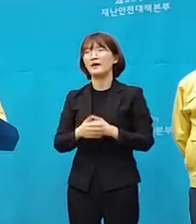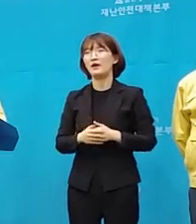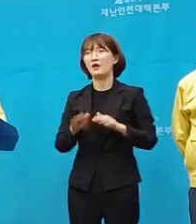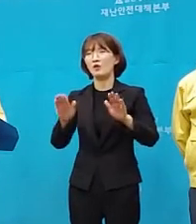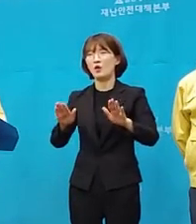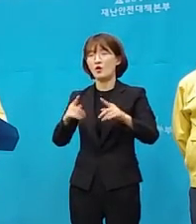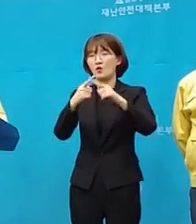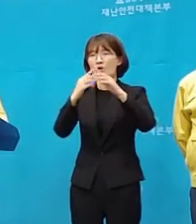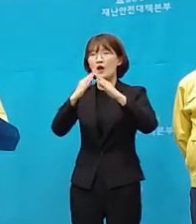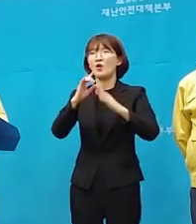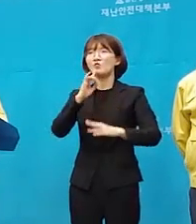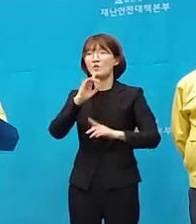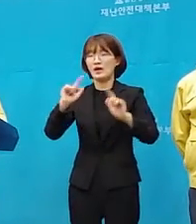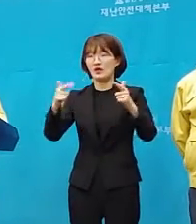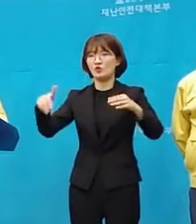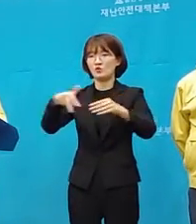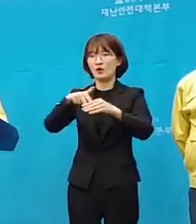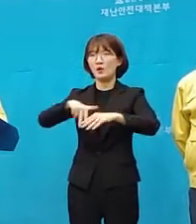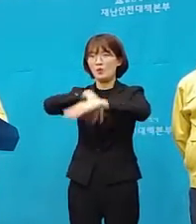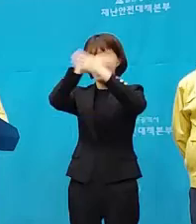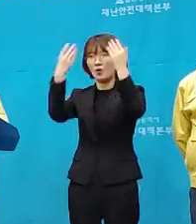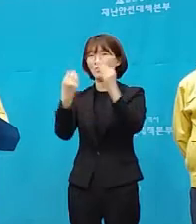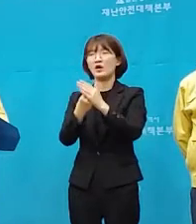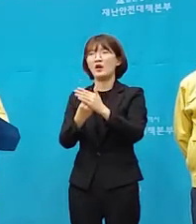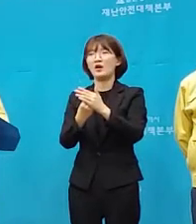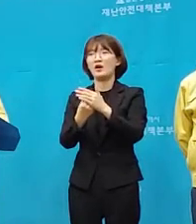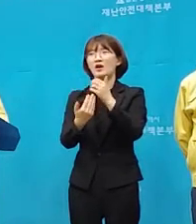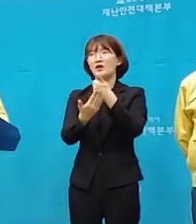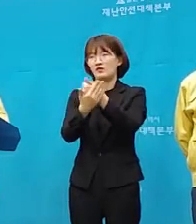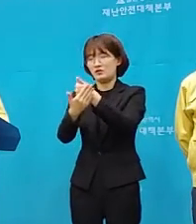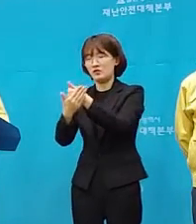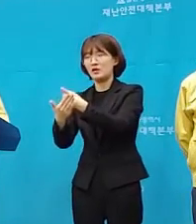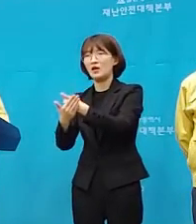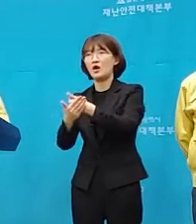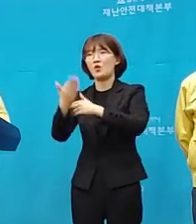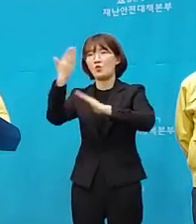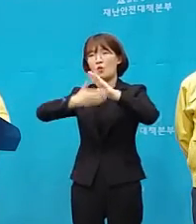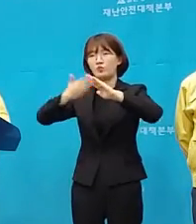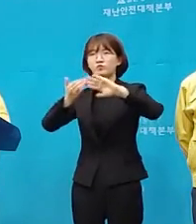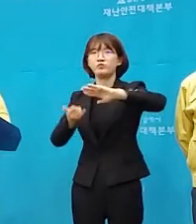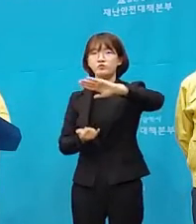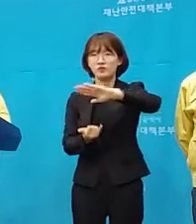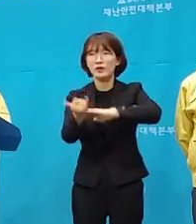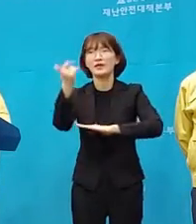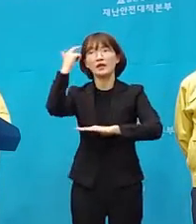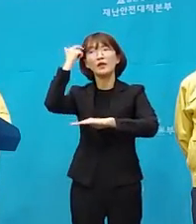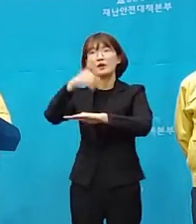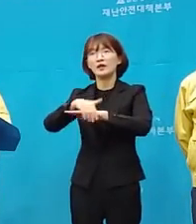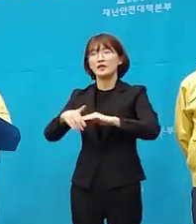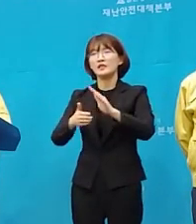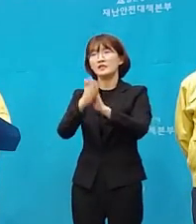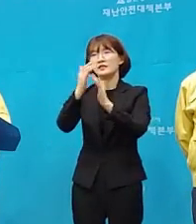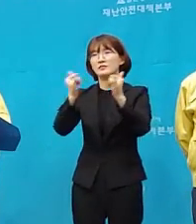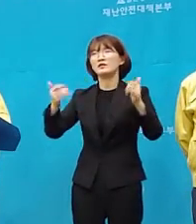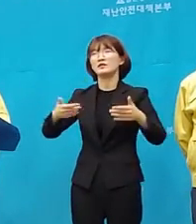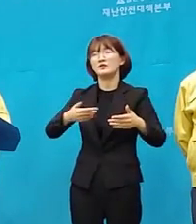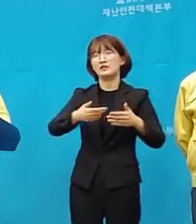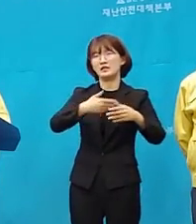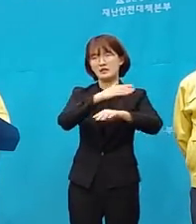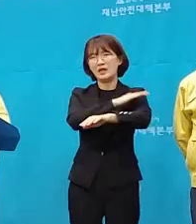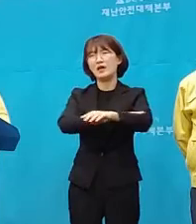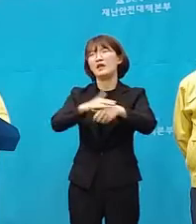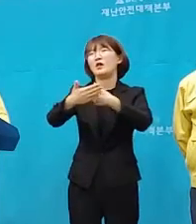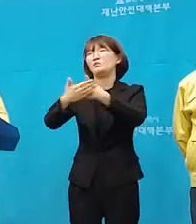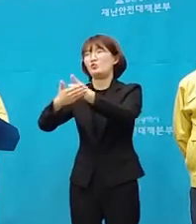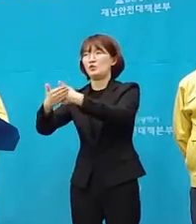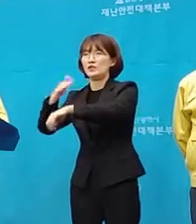교회뿐만 아니라 전 종교단체에다가 다시 저희들이 협조 공문을 또 다시 한번 발송을 합니다. 저희들이 그 시민들이 그 참여 좀 협조를